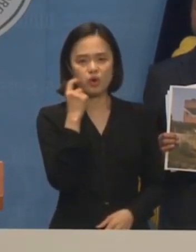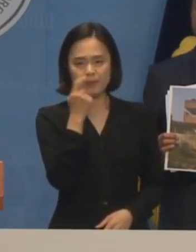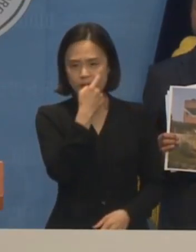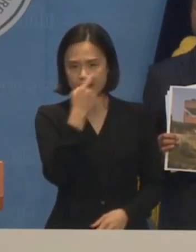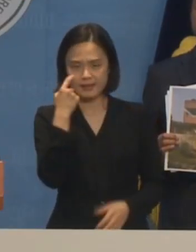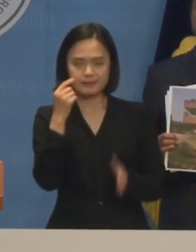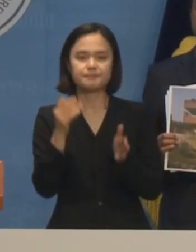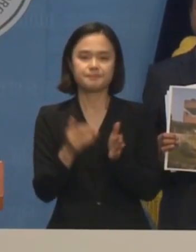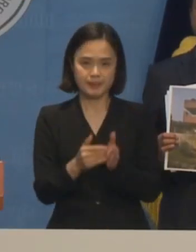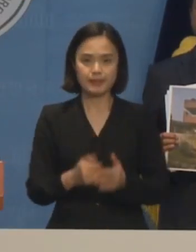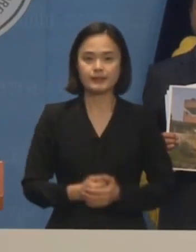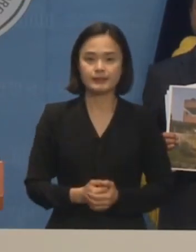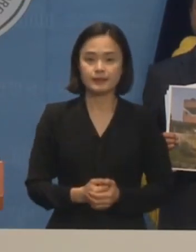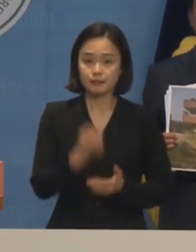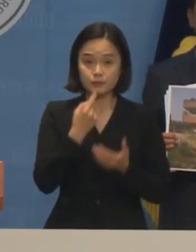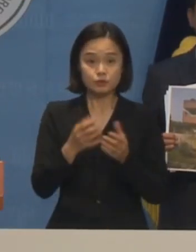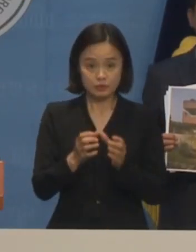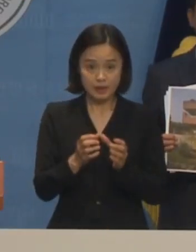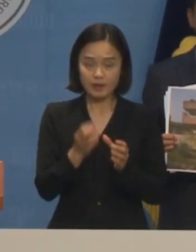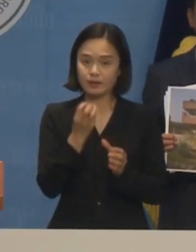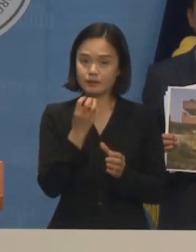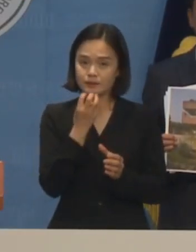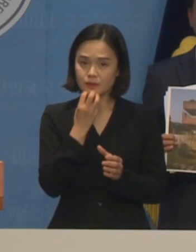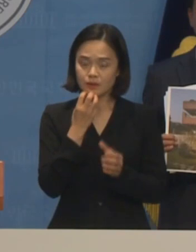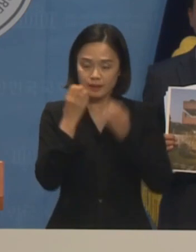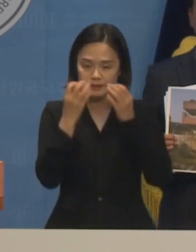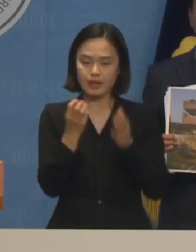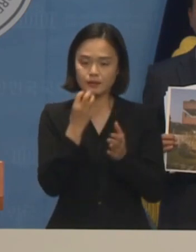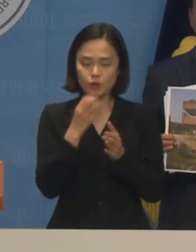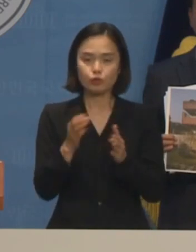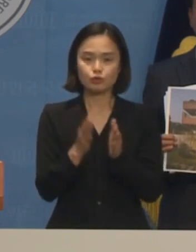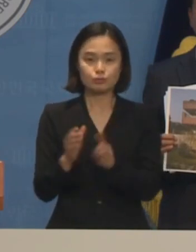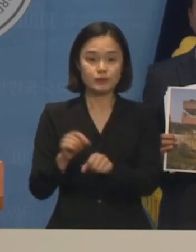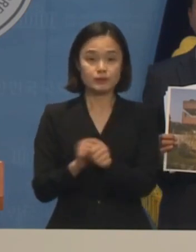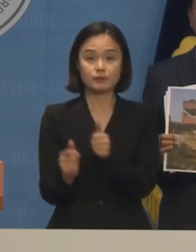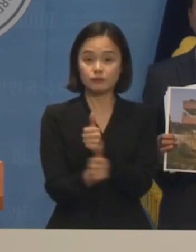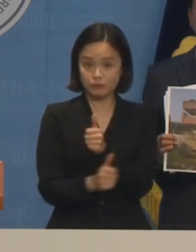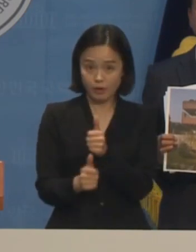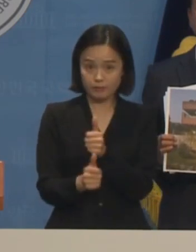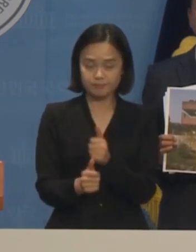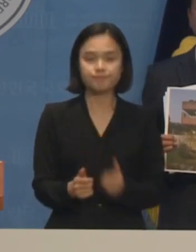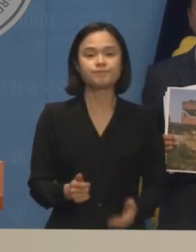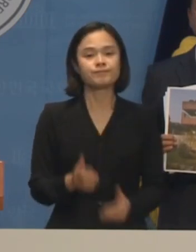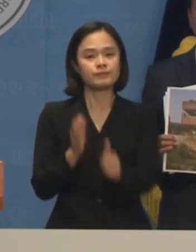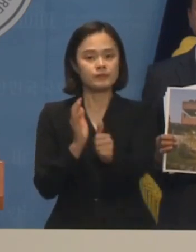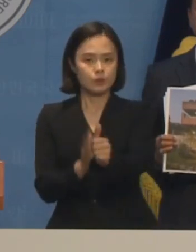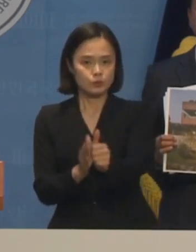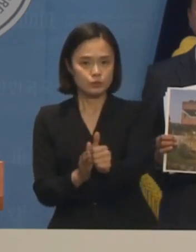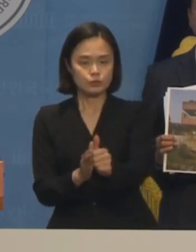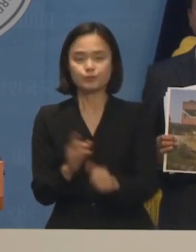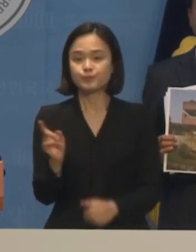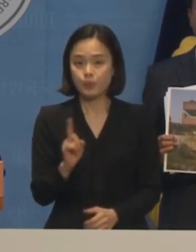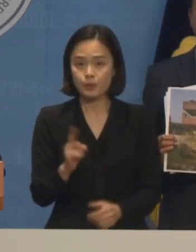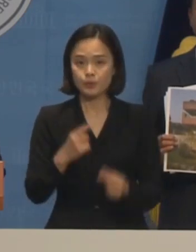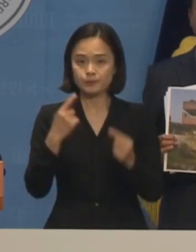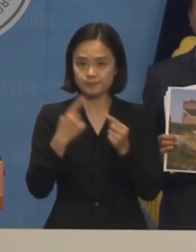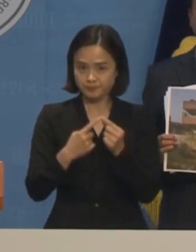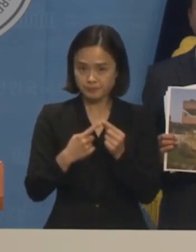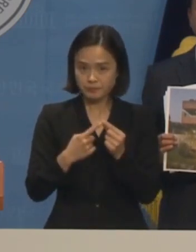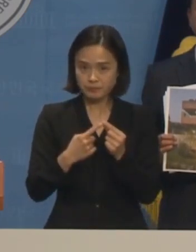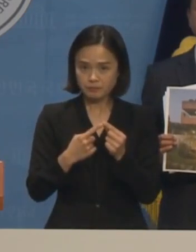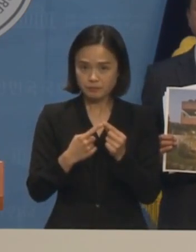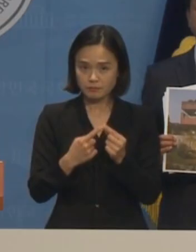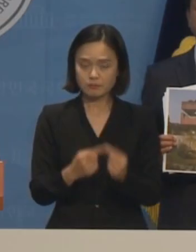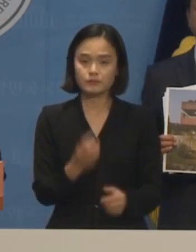이에 더불어민주당 서울시당 새서울특위는 다음과 같이 요구합니다. 첫째,